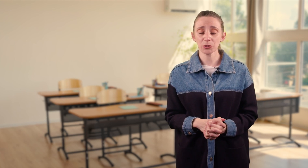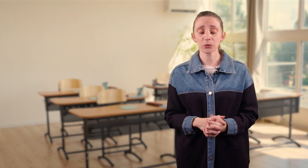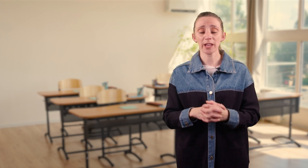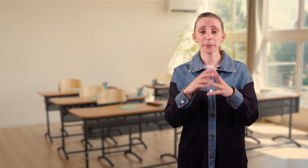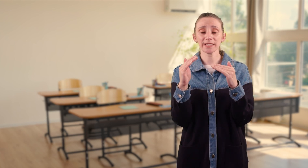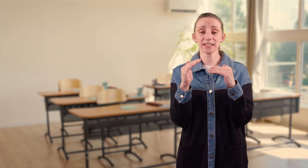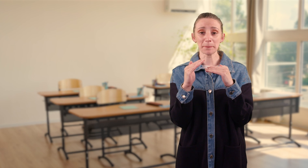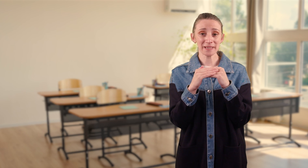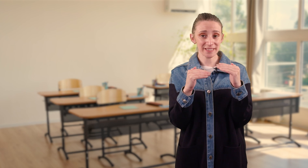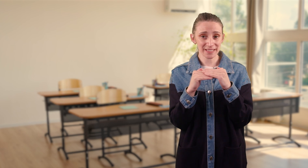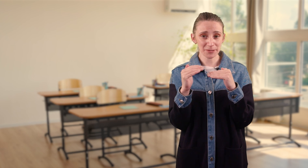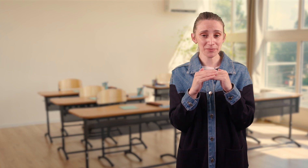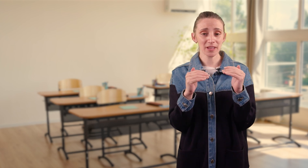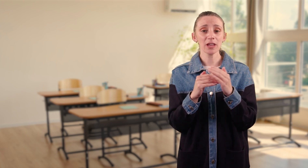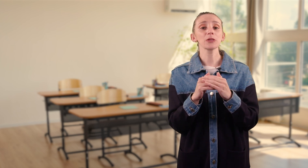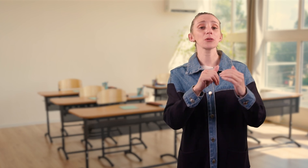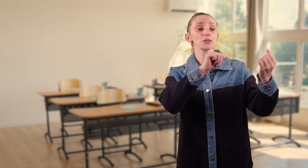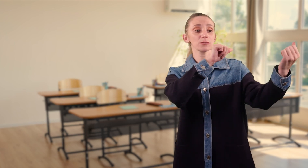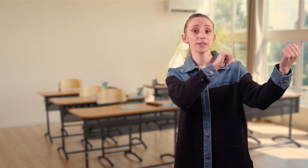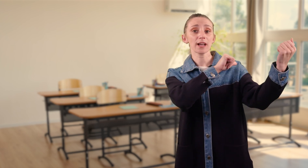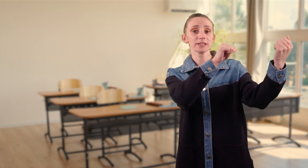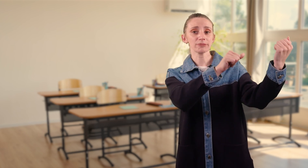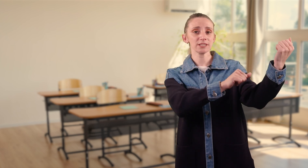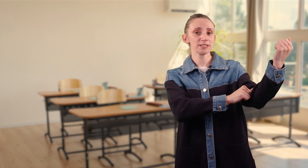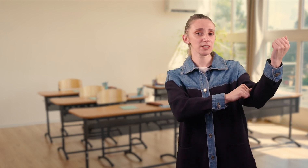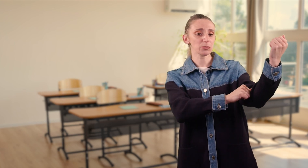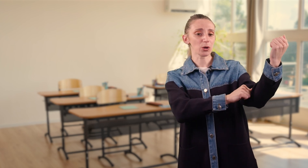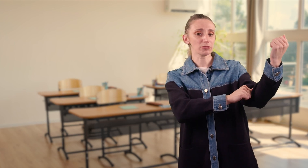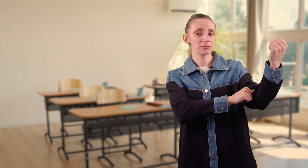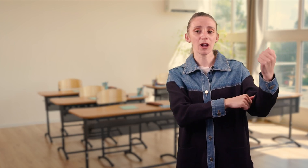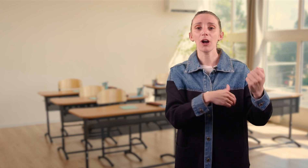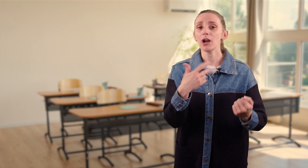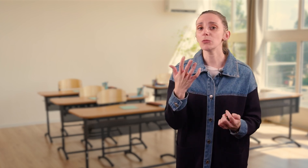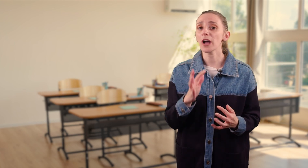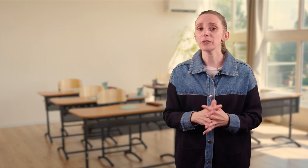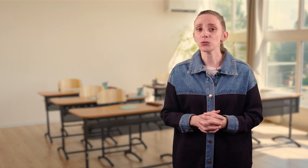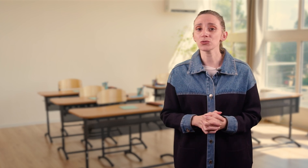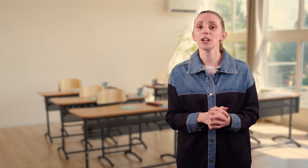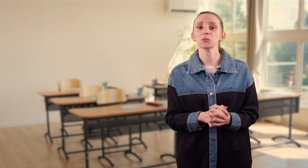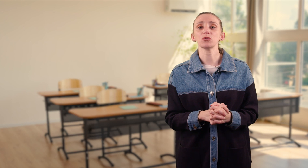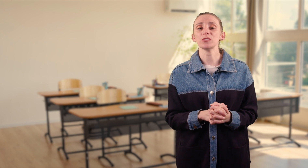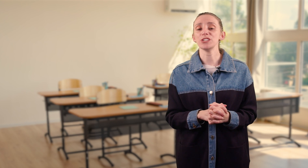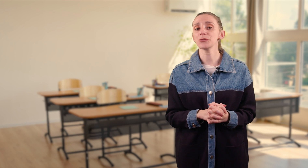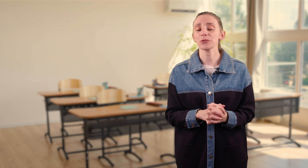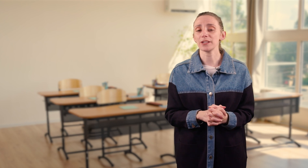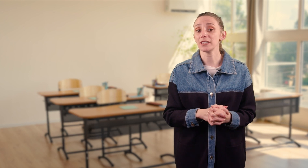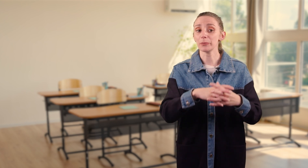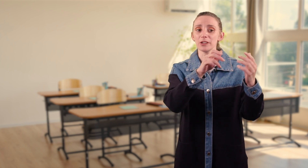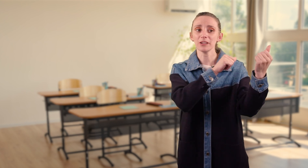l'on a appris les métiers, que ça voulait dire sport. Et ben, admettons, là, je me suis dit qu'on allait l'appeler